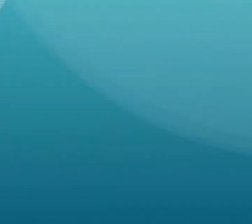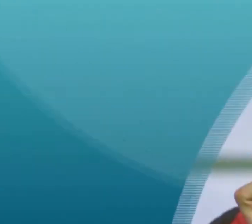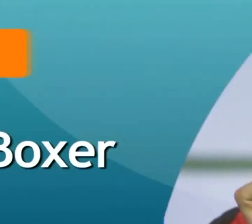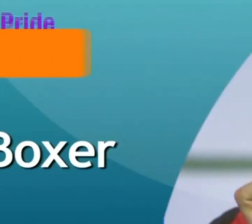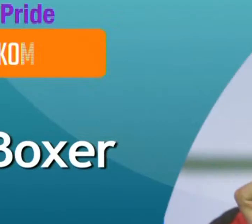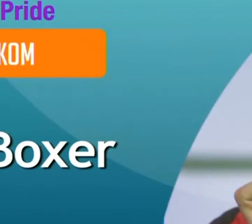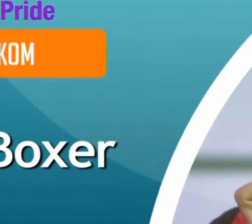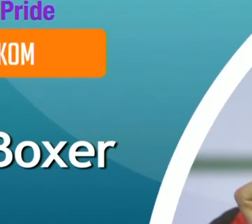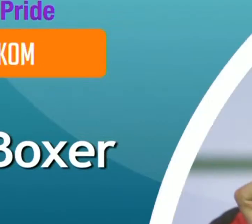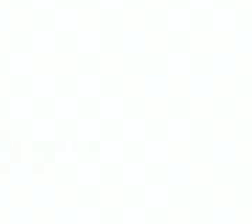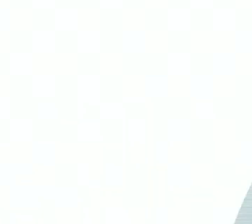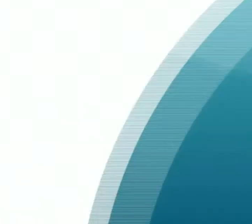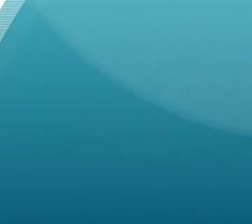चाहा केंद्र चुने